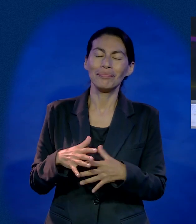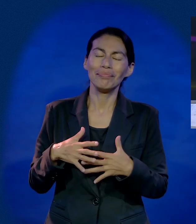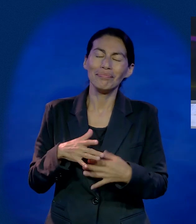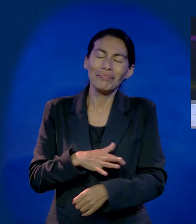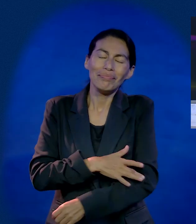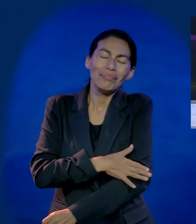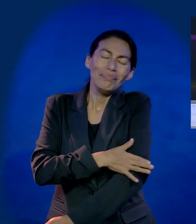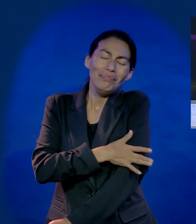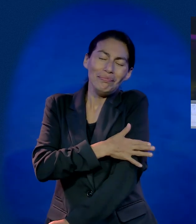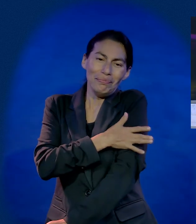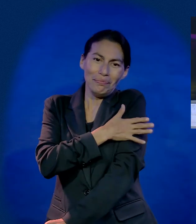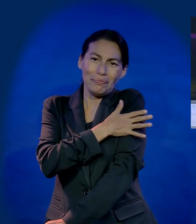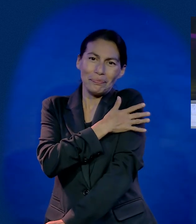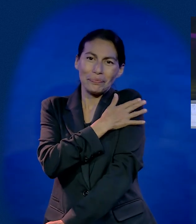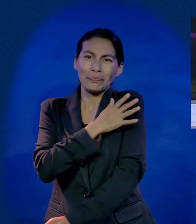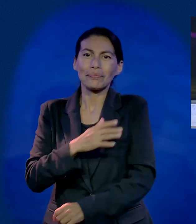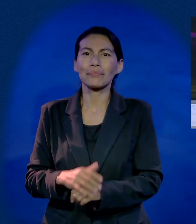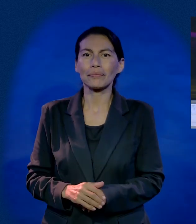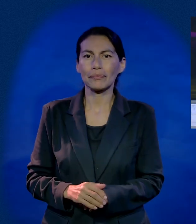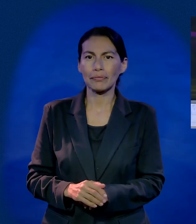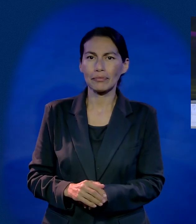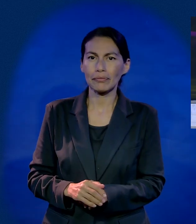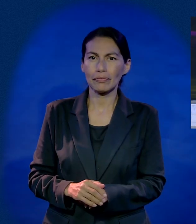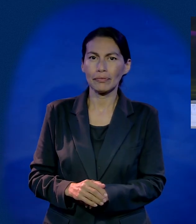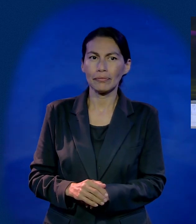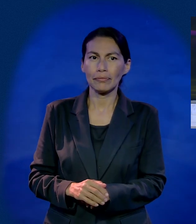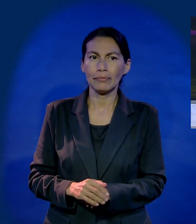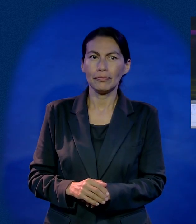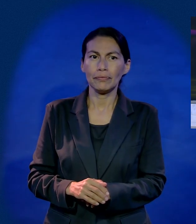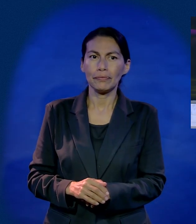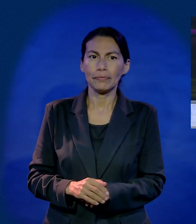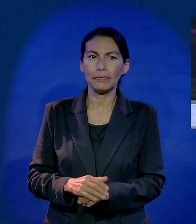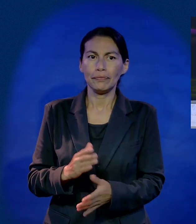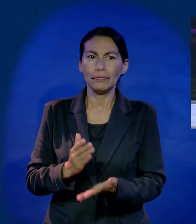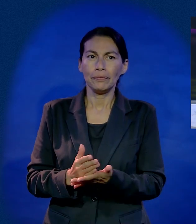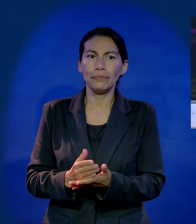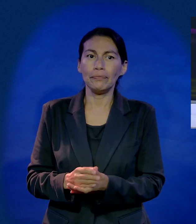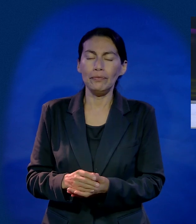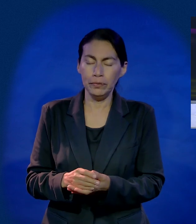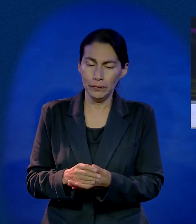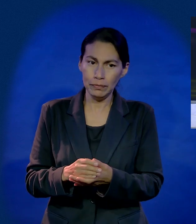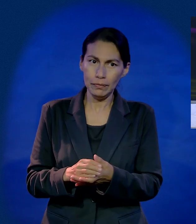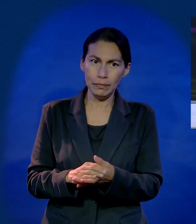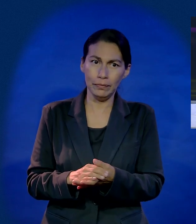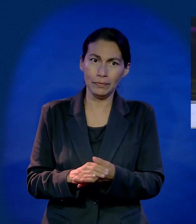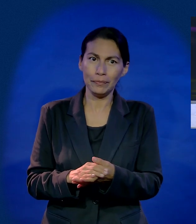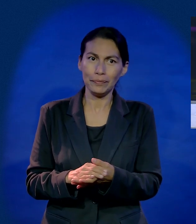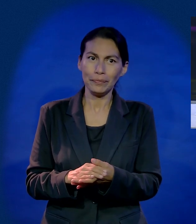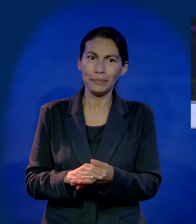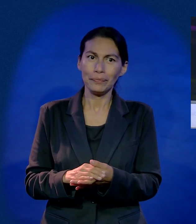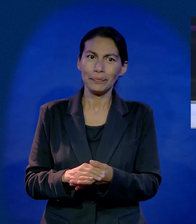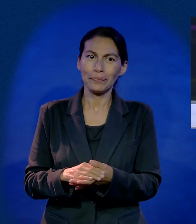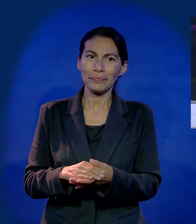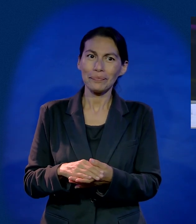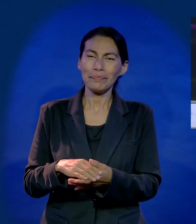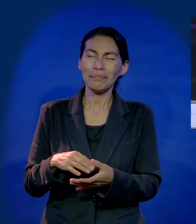sigue. Y finalmente el muchacho se levanta, le dice a los hombres, paren.